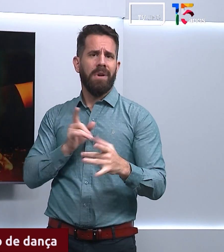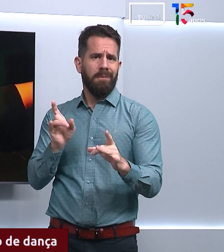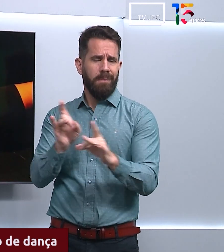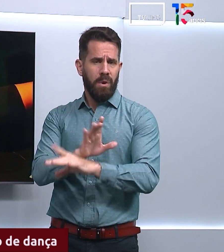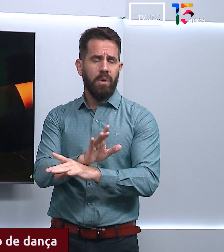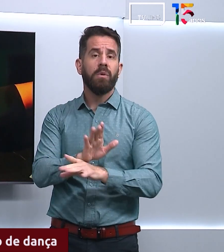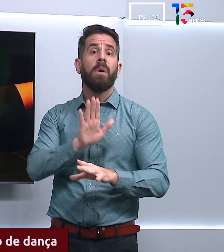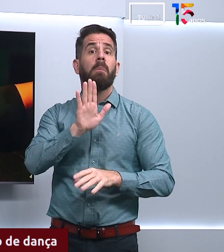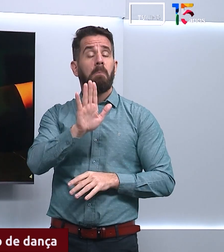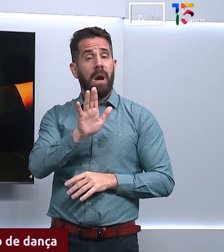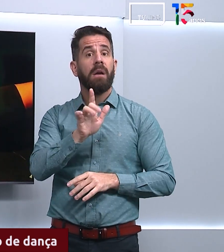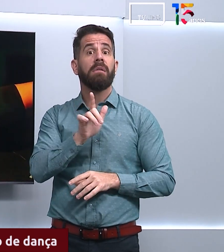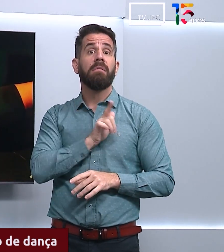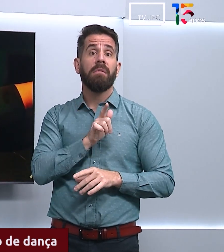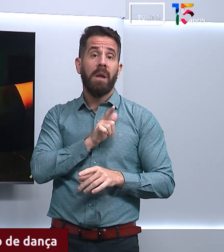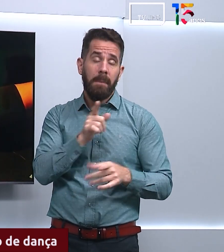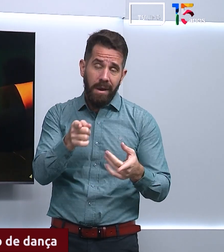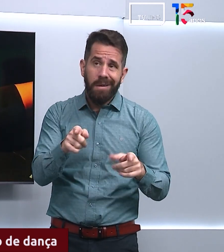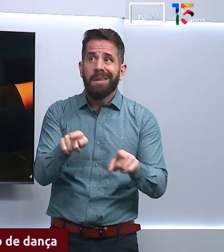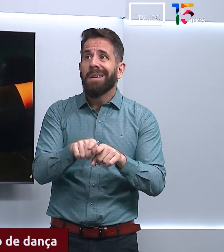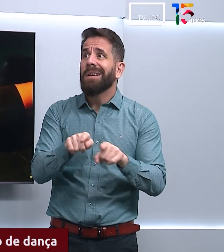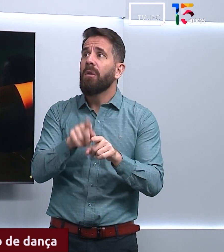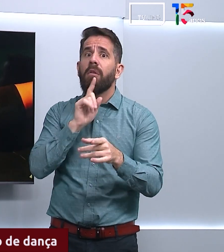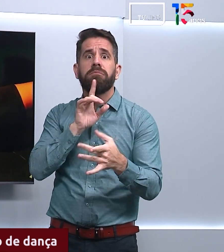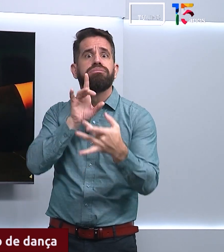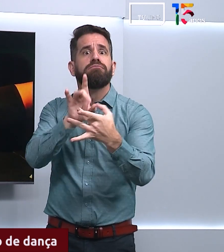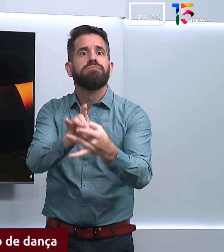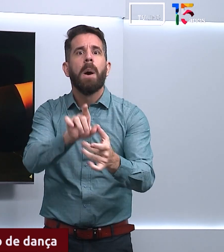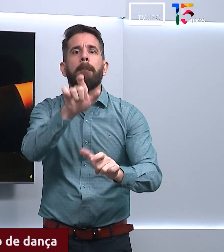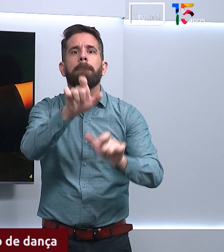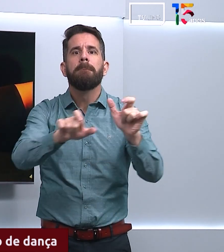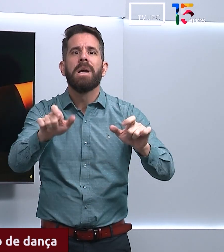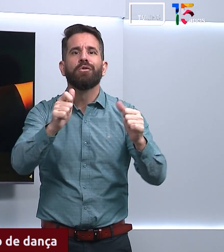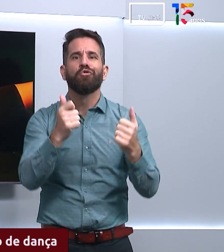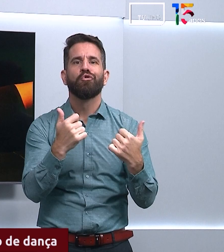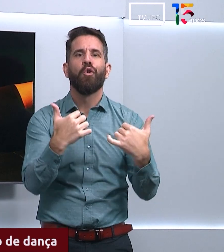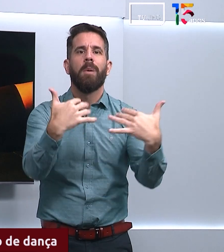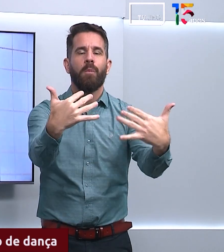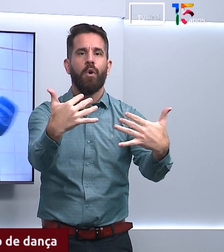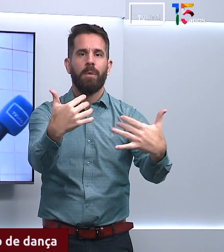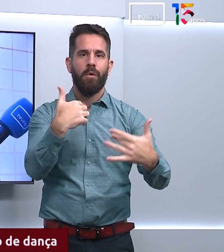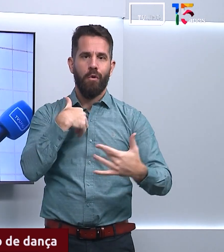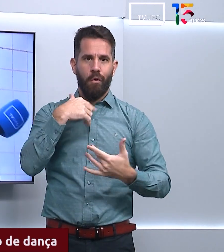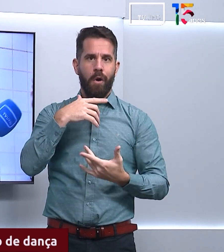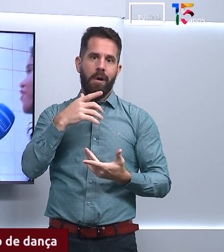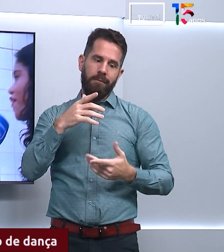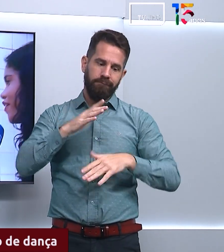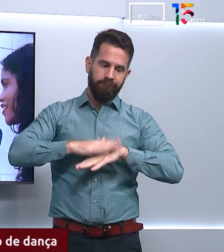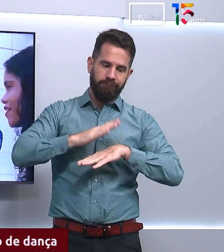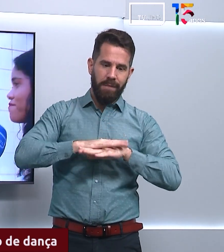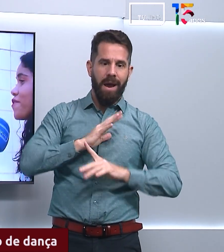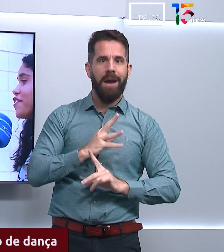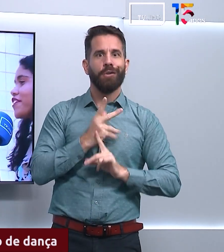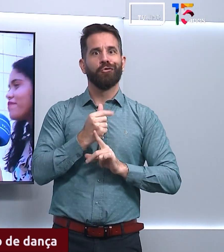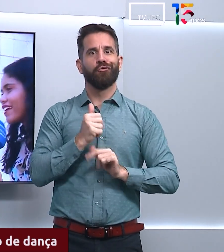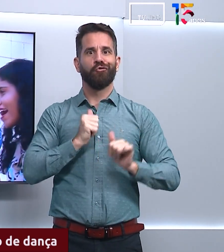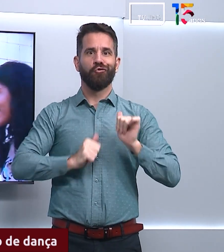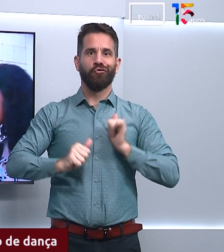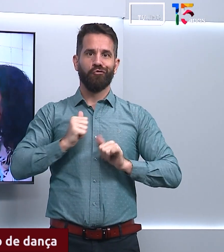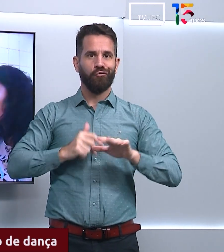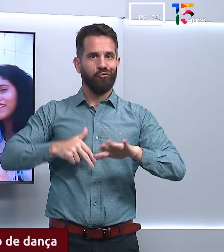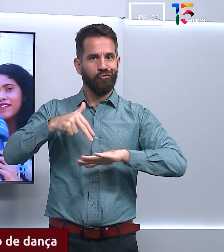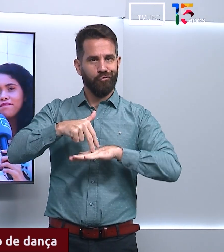também traz essa proximidade do público com o arsta certo Ingrid costa muito